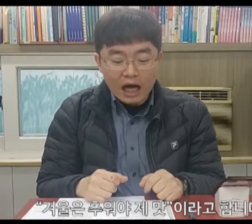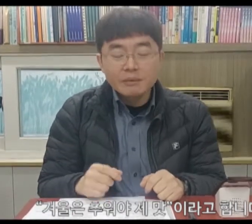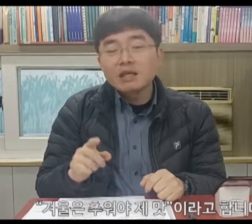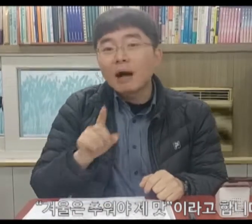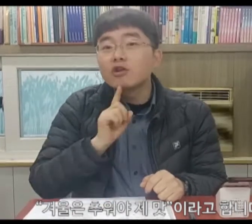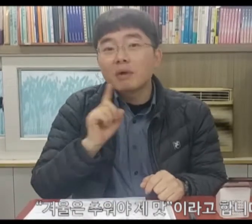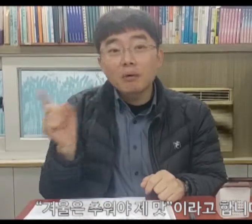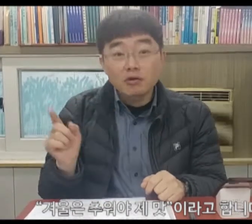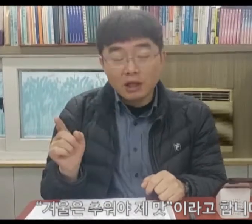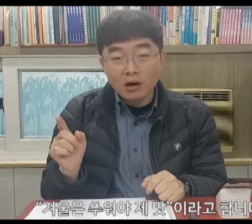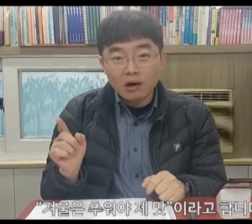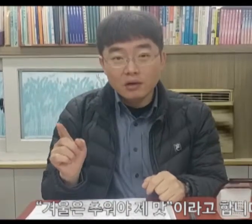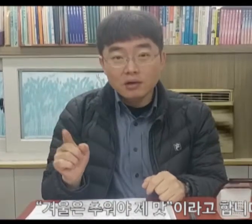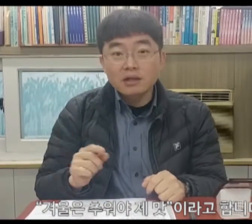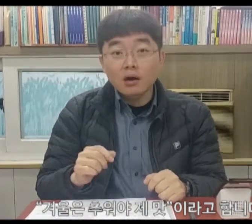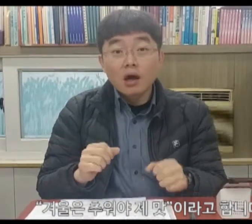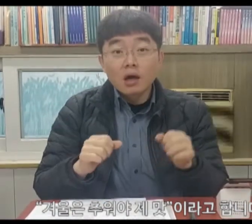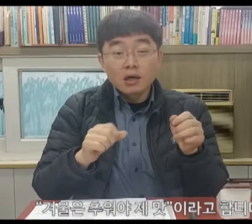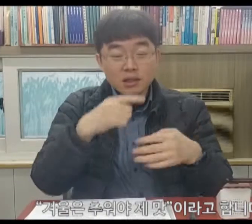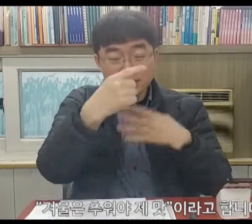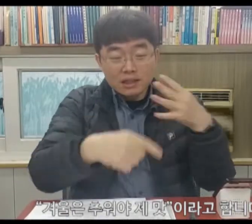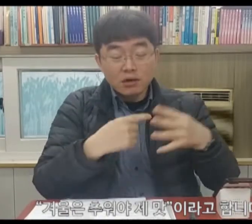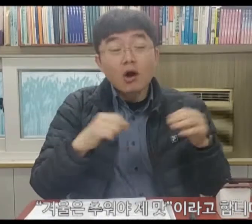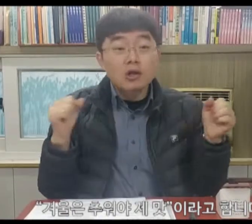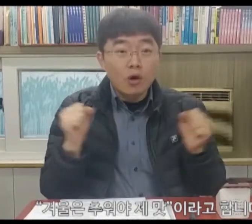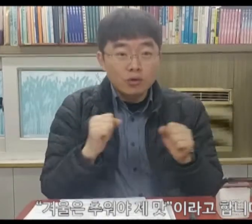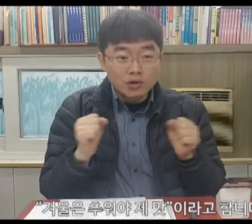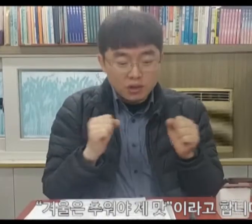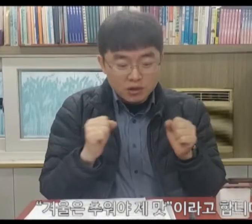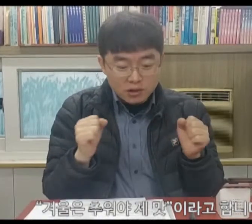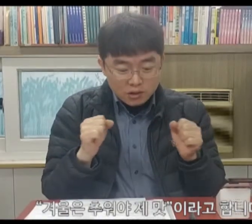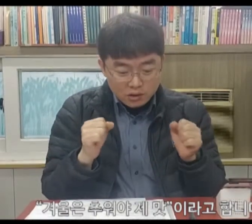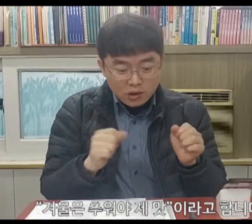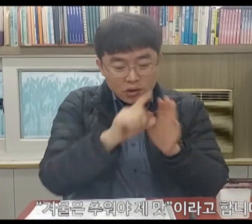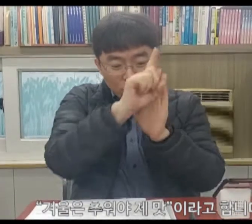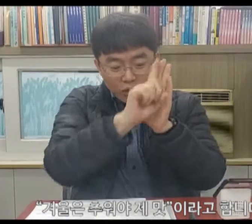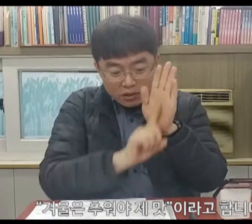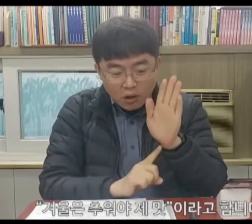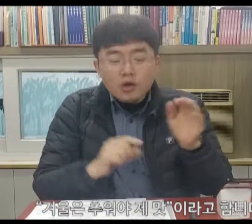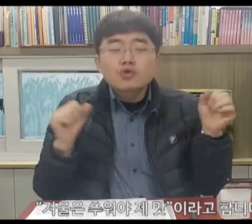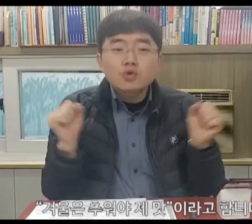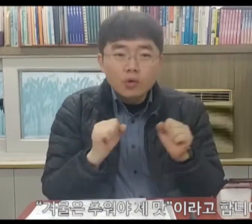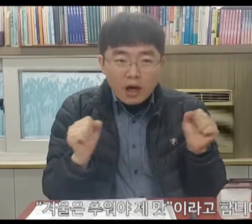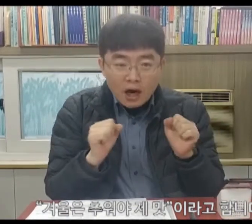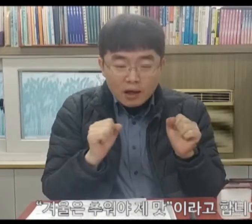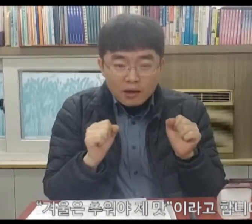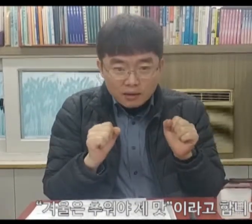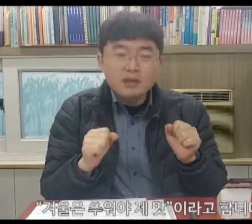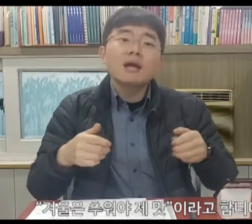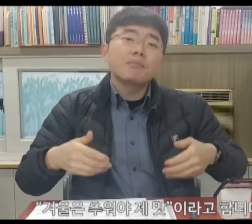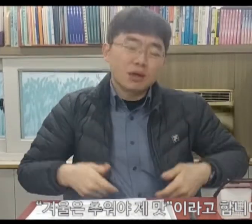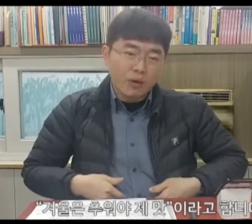아니면 이 말도 빼버려도 돼요. 그래서 겨울은 그래서 추워야 게 필요해.